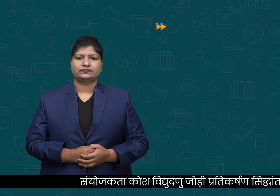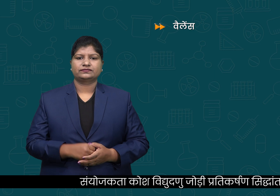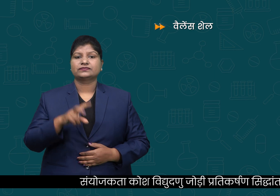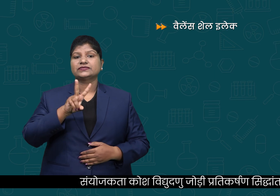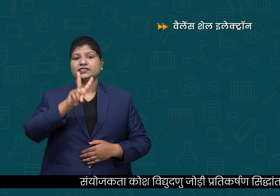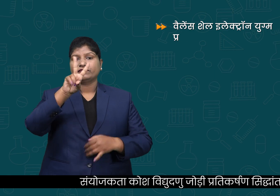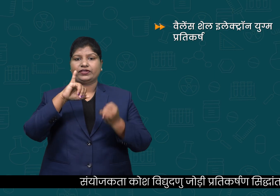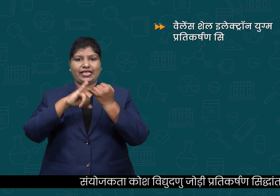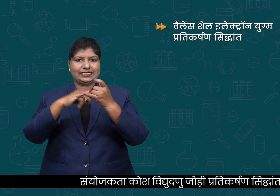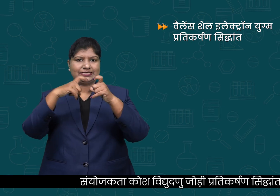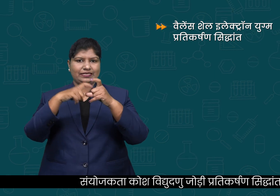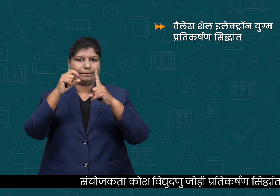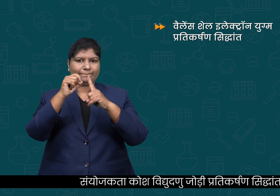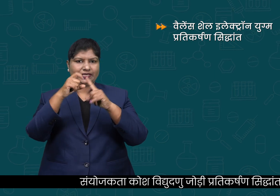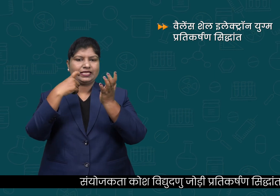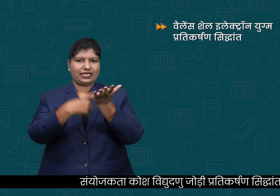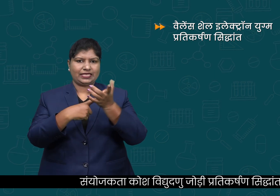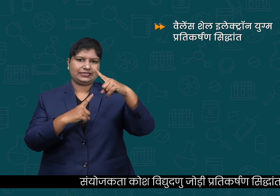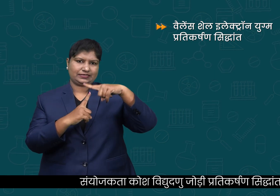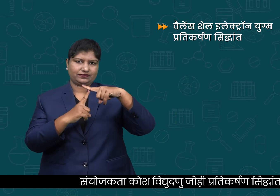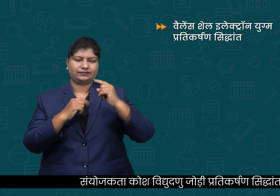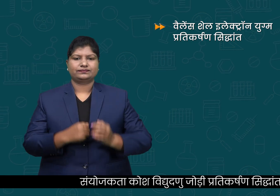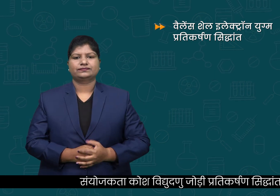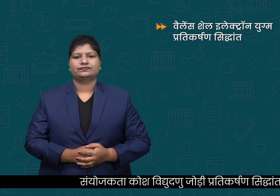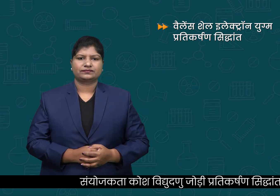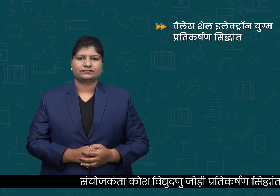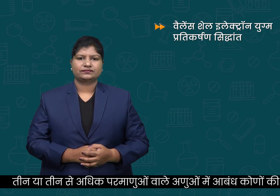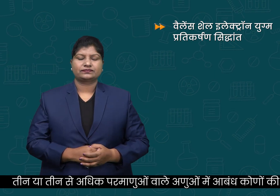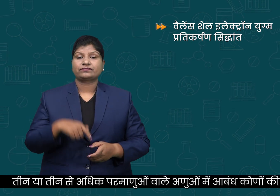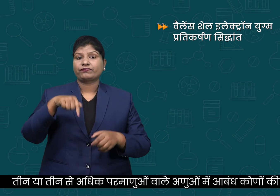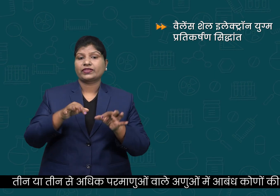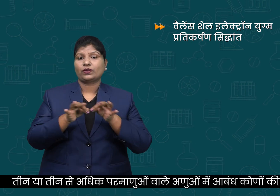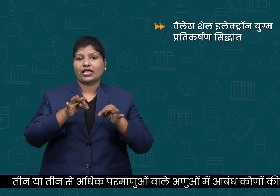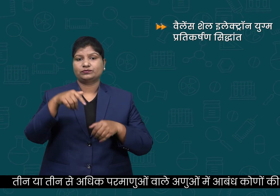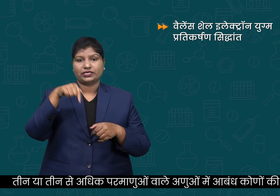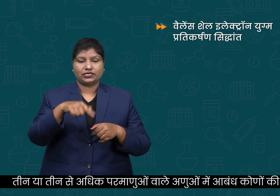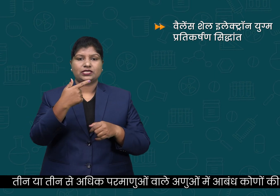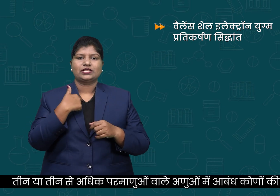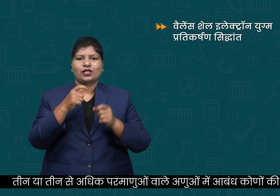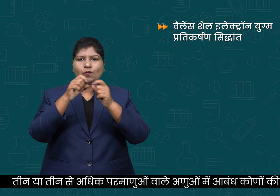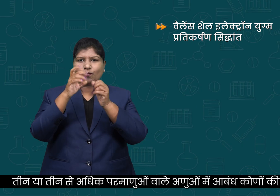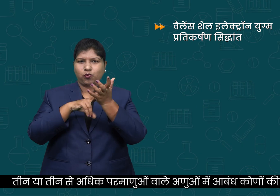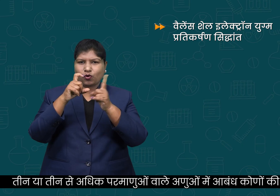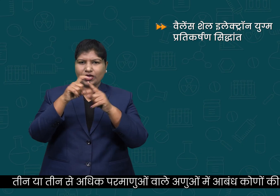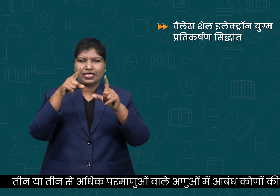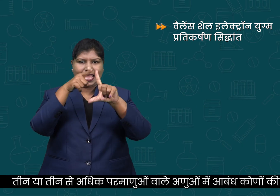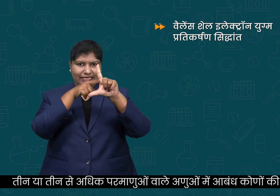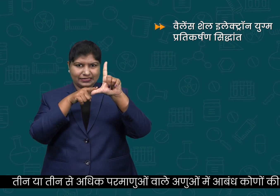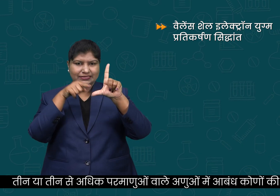संयोजकता कोश विद्युधनु जोड़ी प्रतिकर्षण सिद्धांत। 3 या 3 से अधिक परमाणुओं वालों